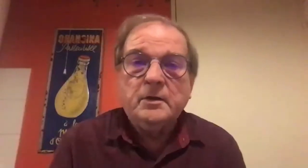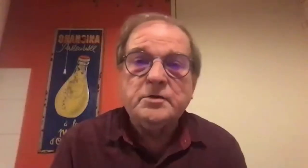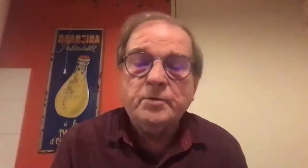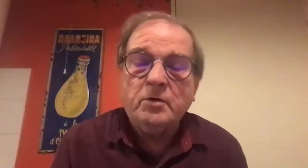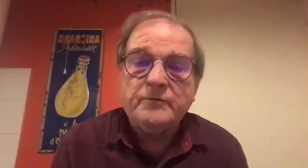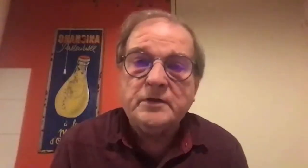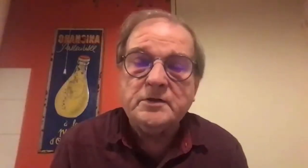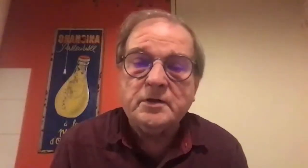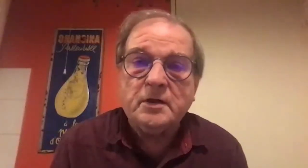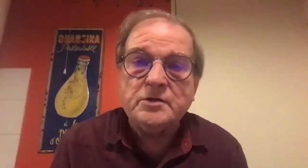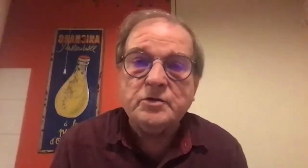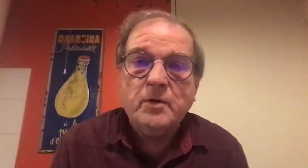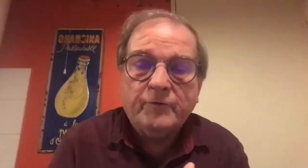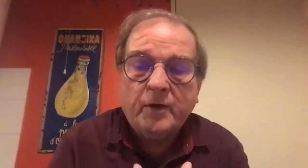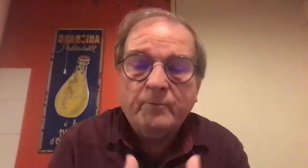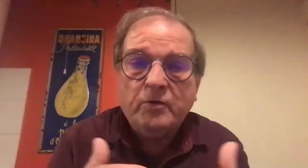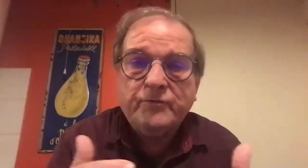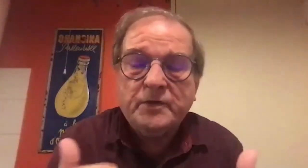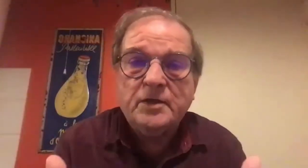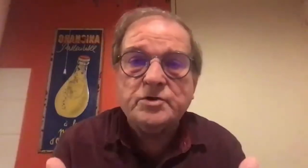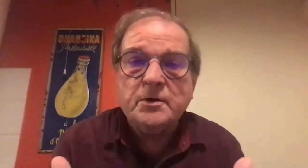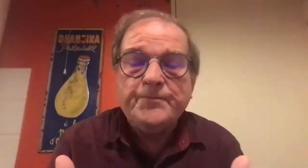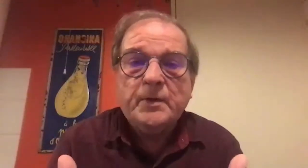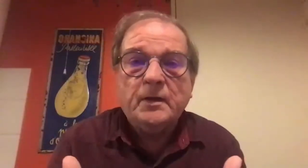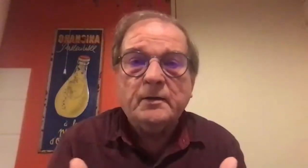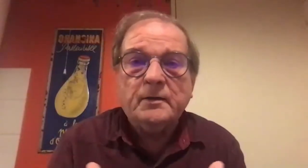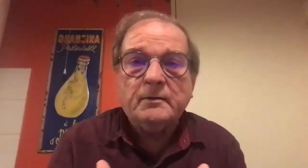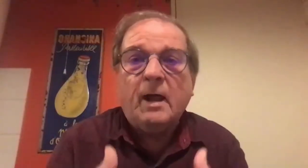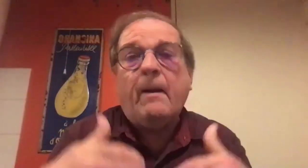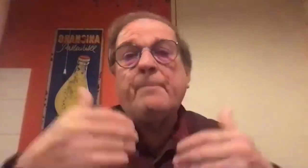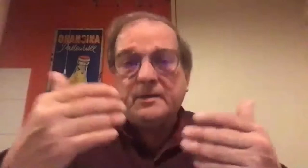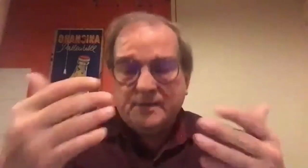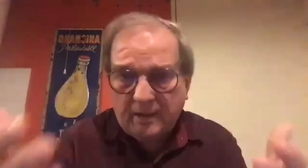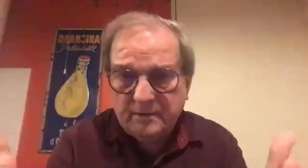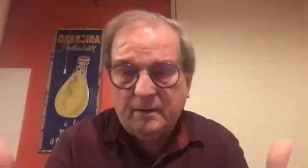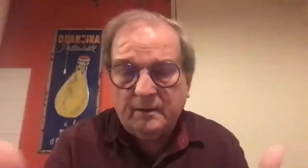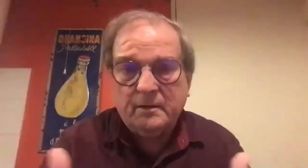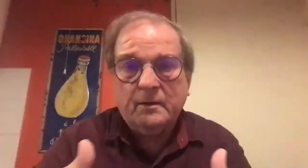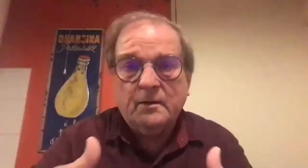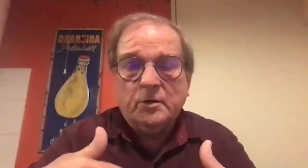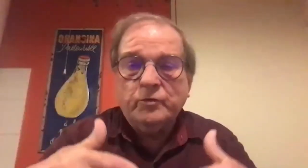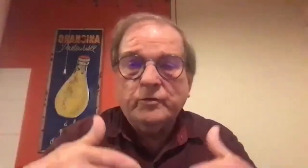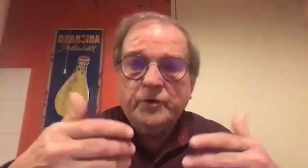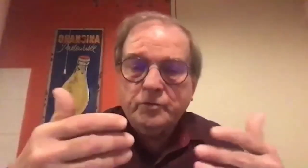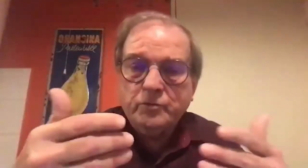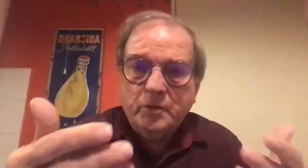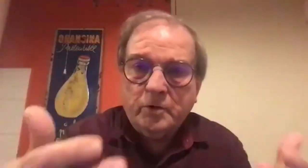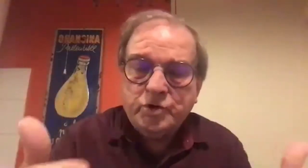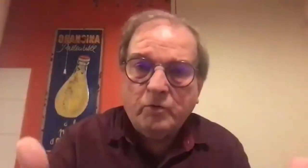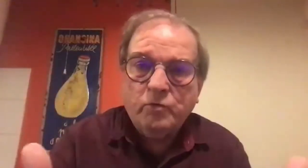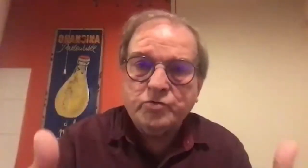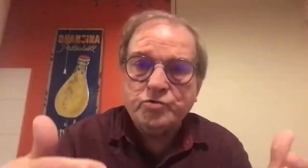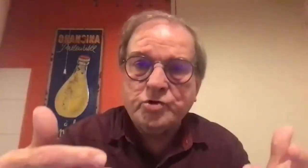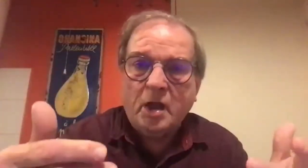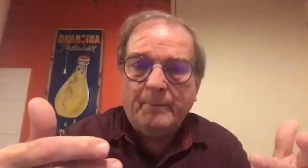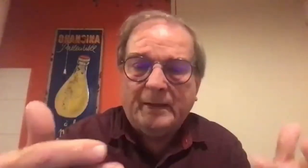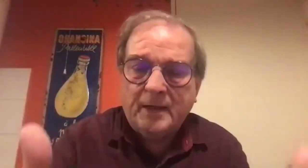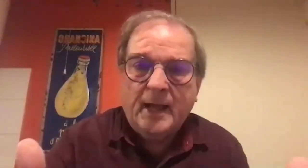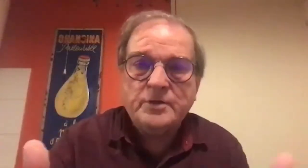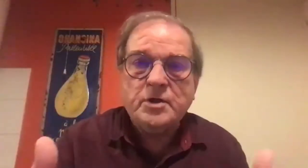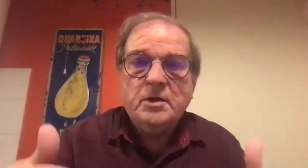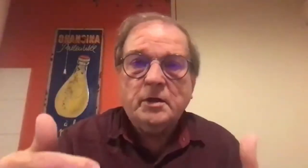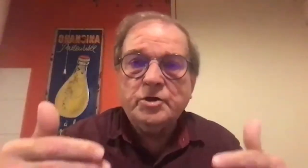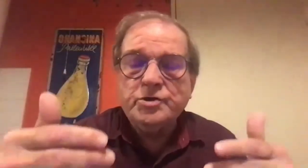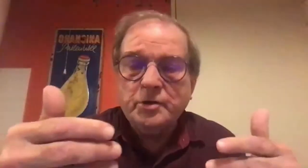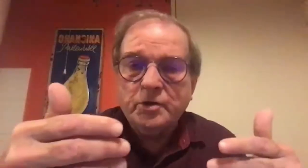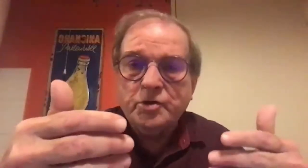de 1935. Fica muito evidente, apesar do envio de recursos